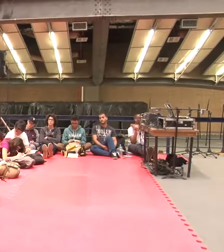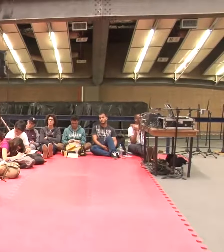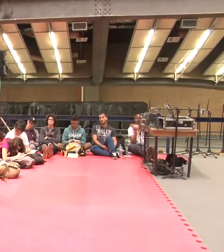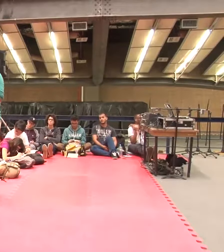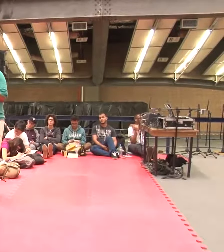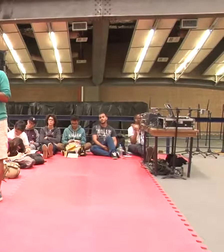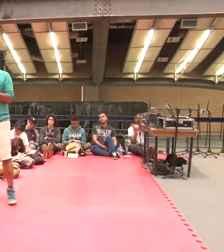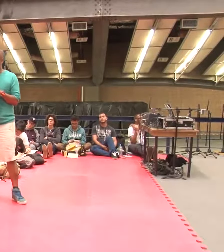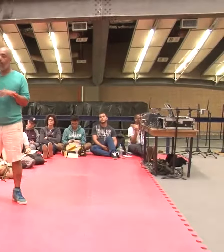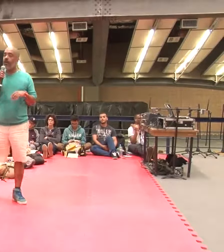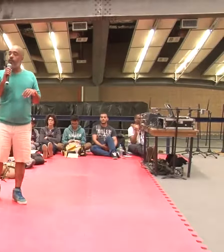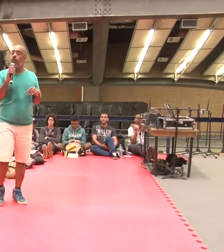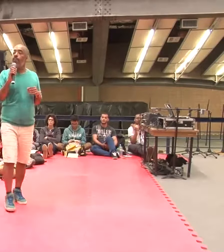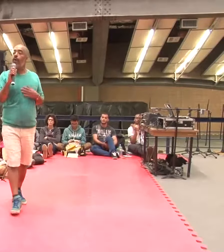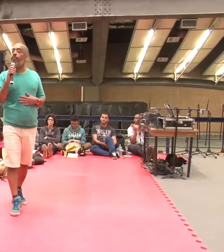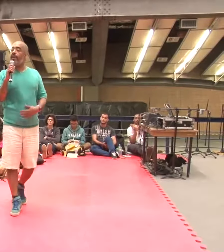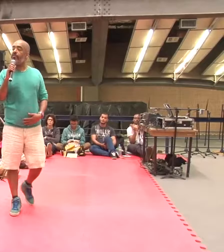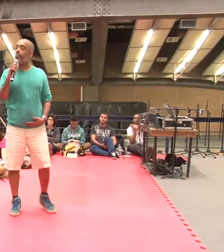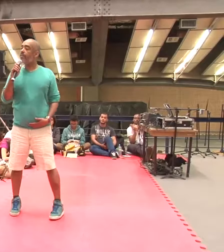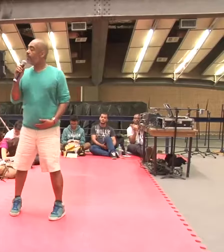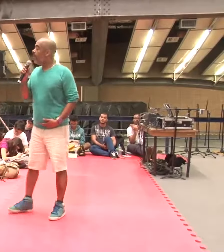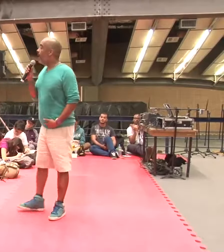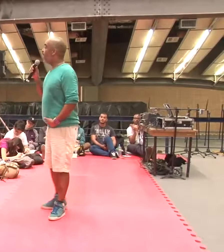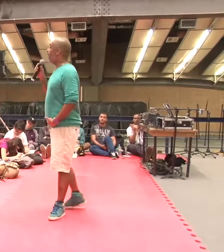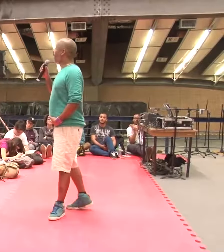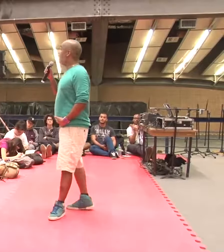houve relações de dois tipos. Né? Normalmente,